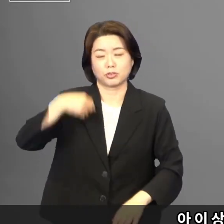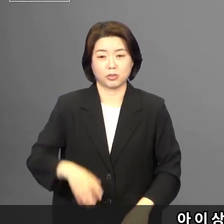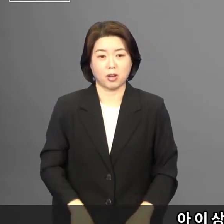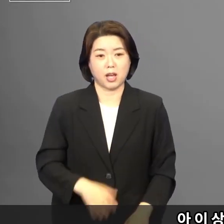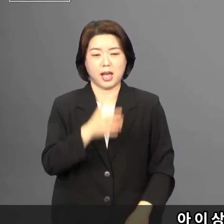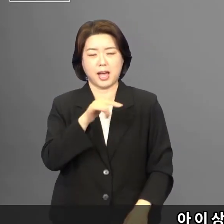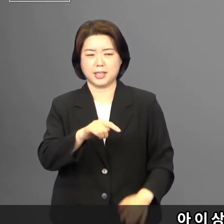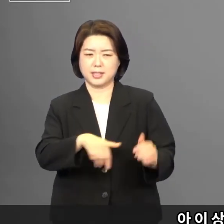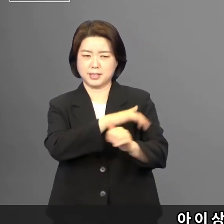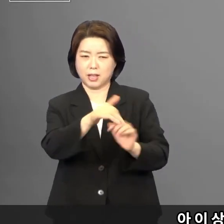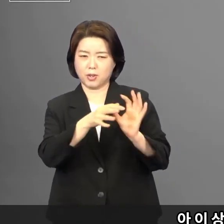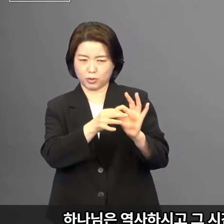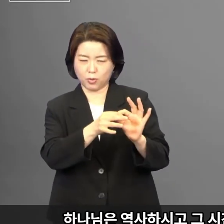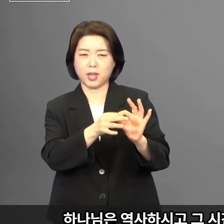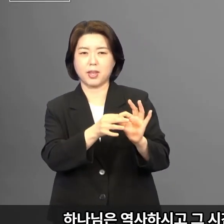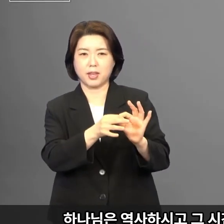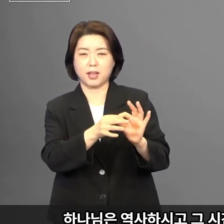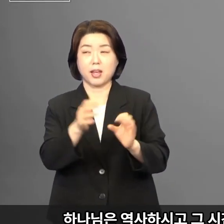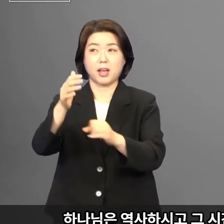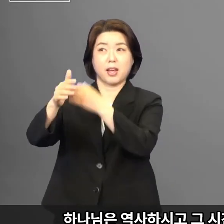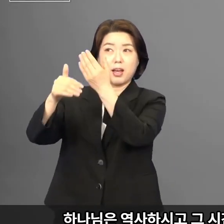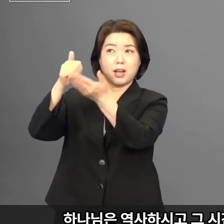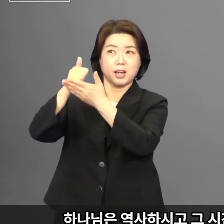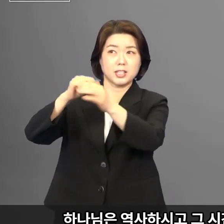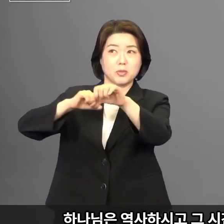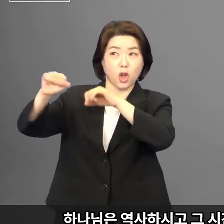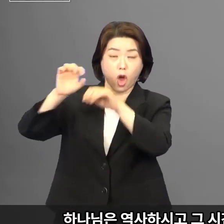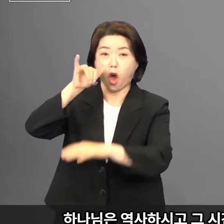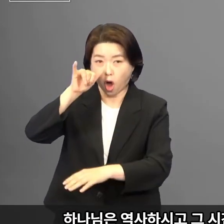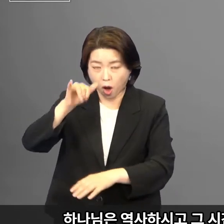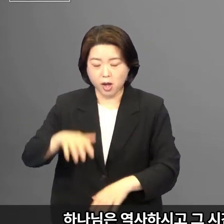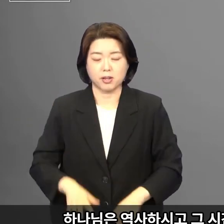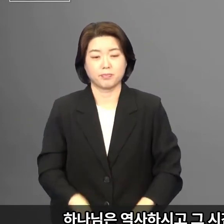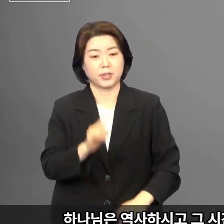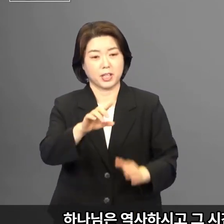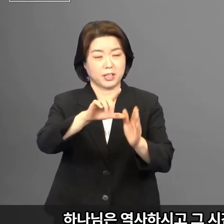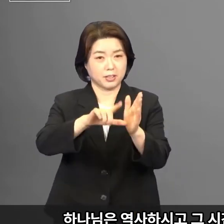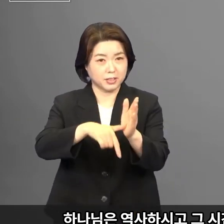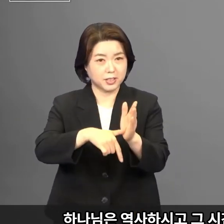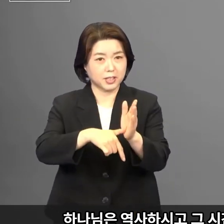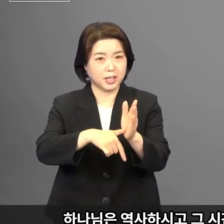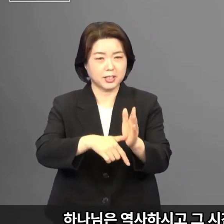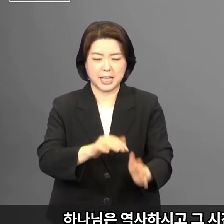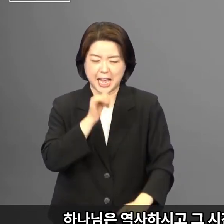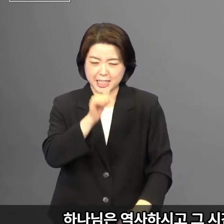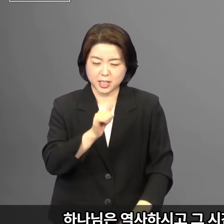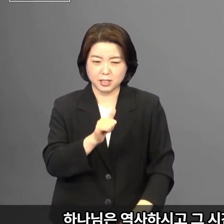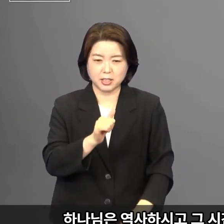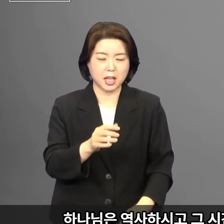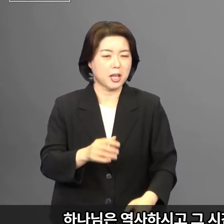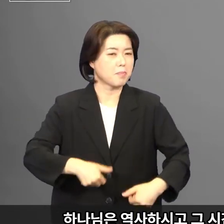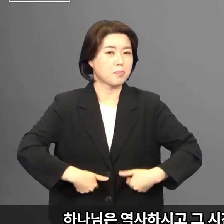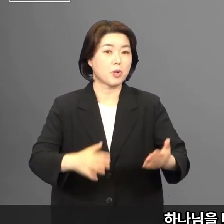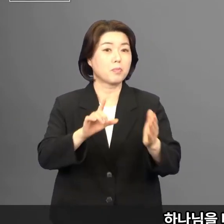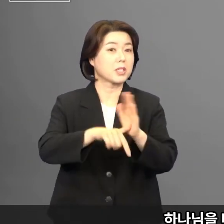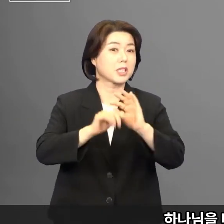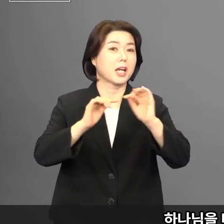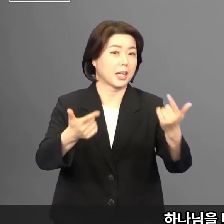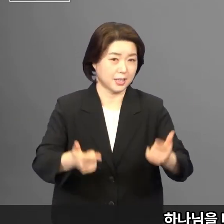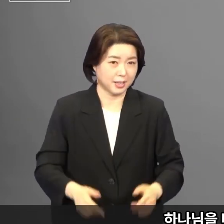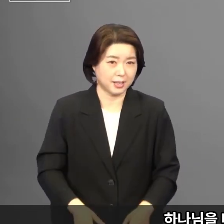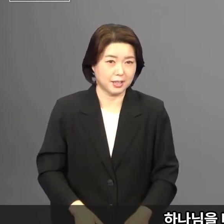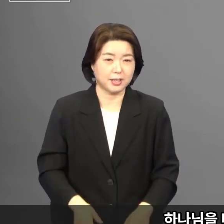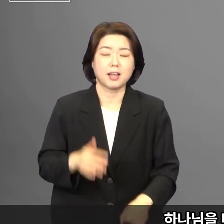상황을 통해서도 하나님은 역사하시고 그 시간은 결코 낭비되는 시간이 아니라